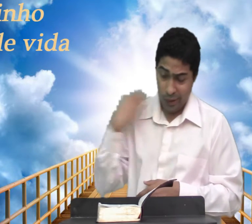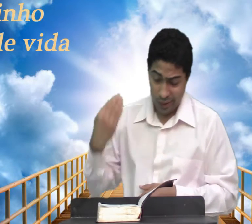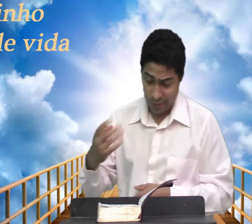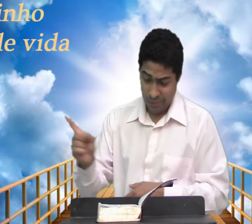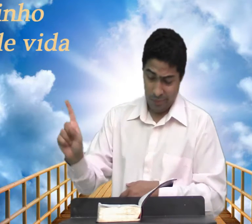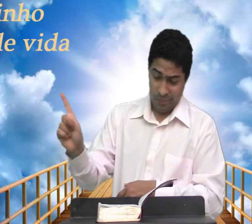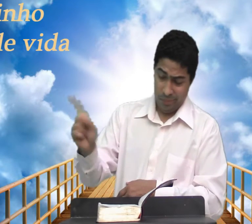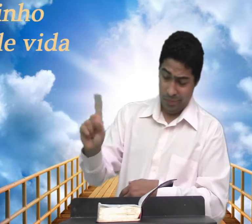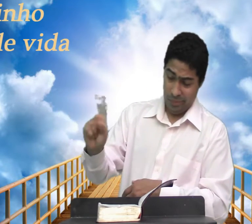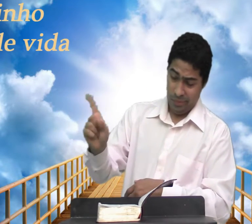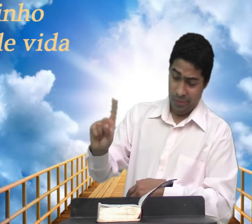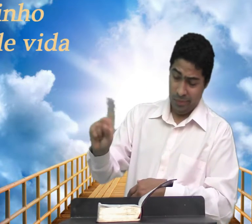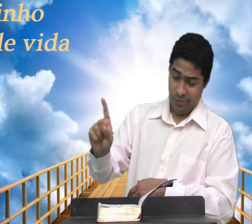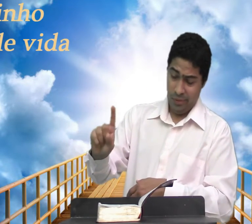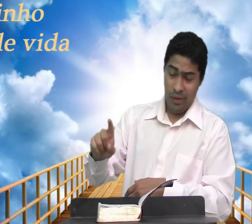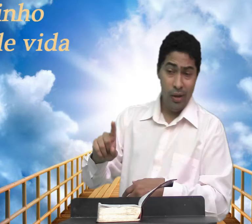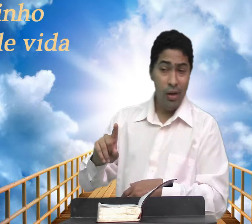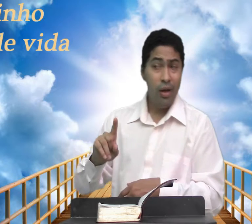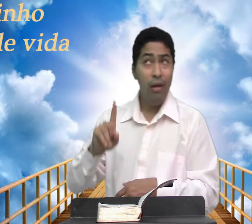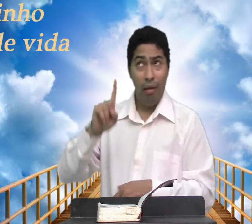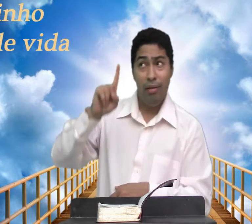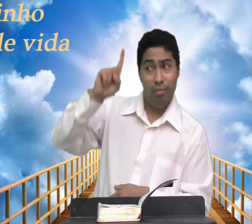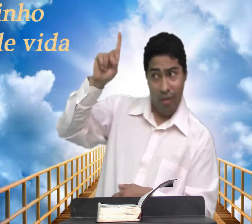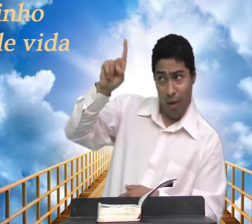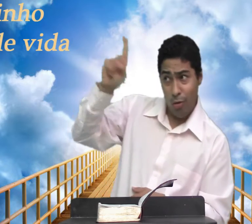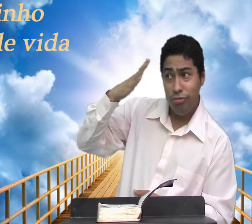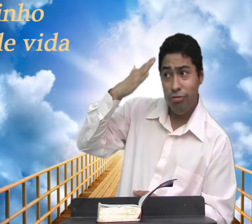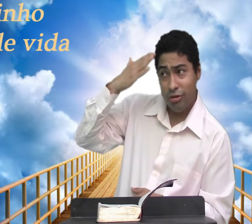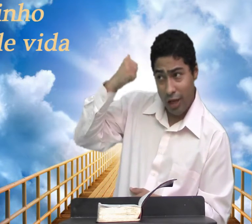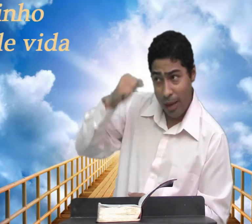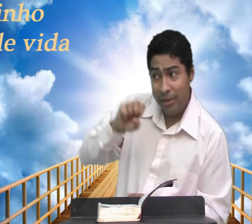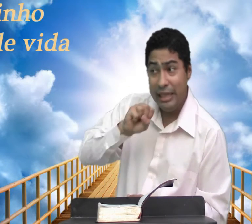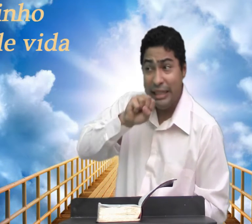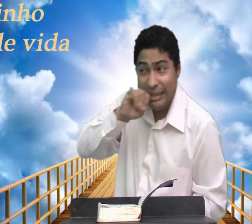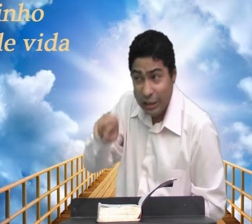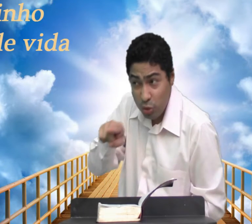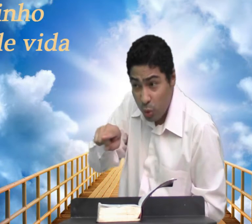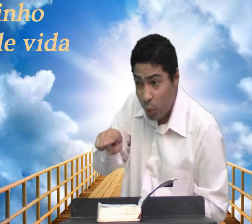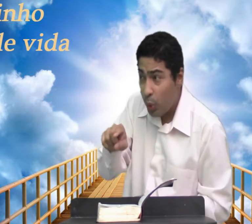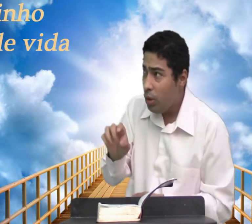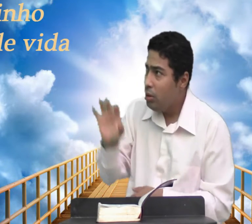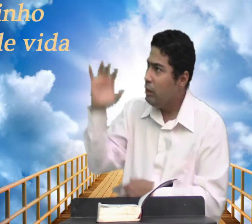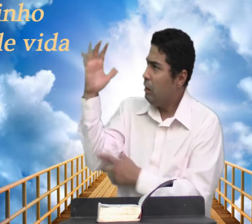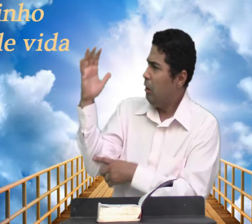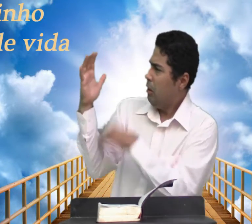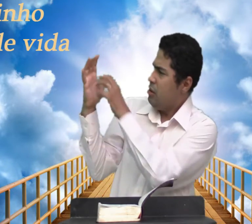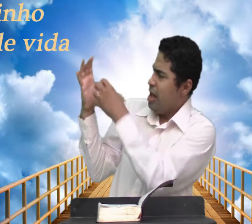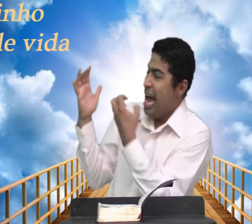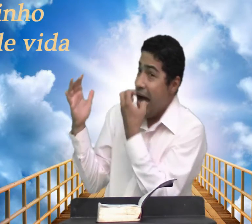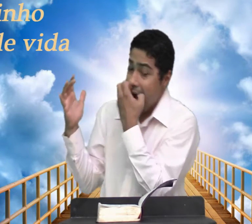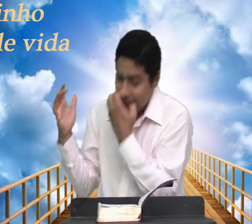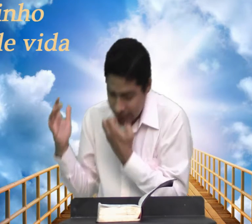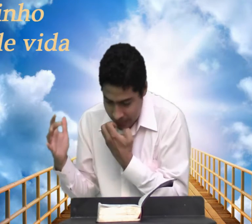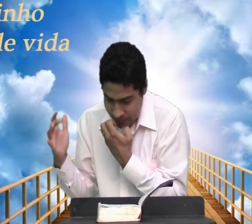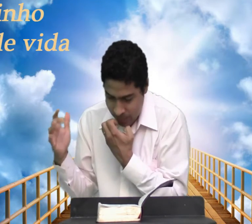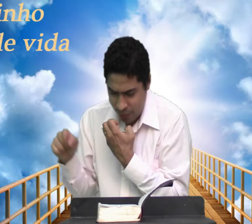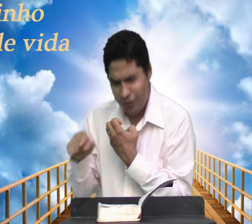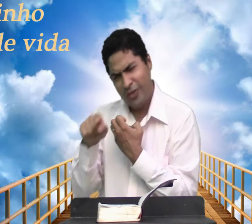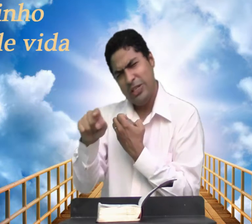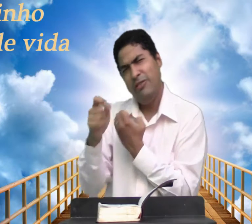morrer, porque Deus sabe que no dia em que dessa fruta vocês comerem, os olhos